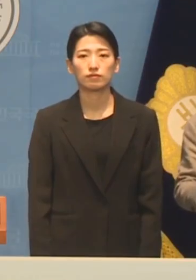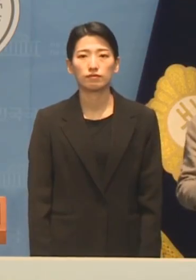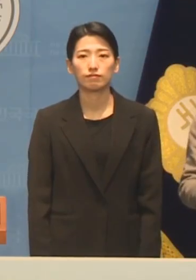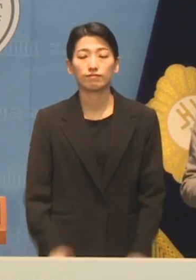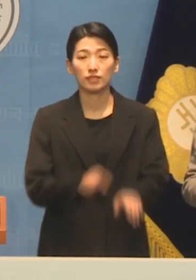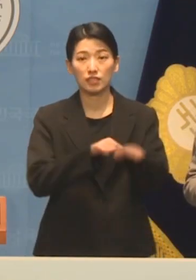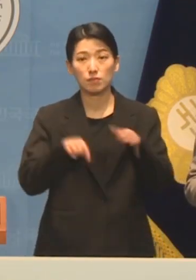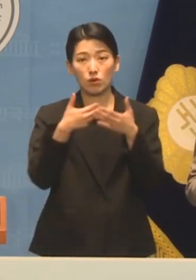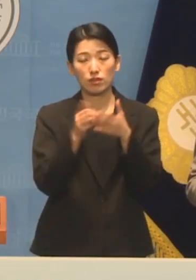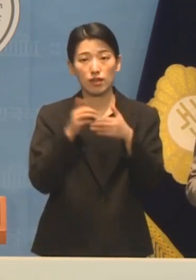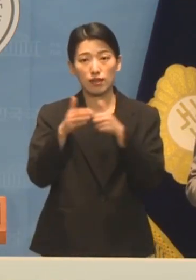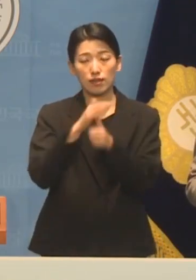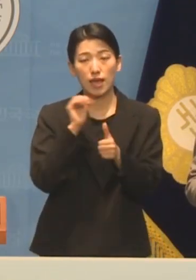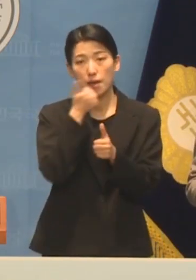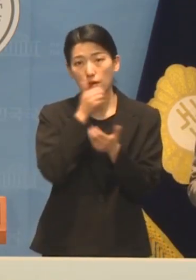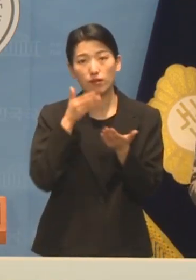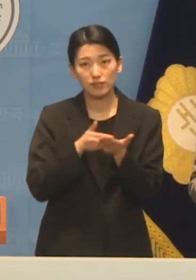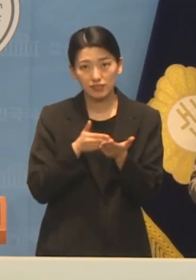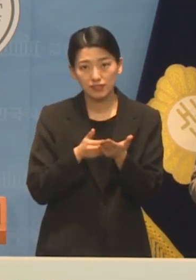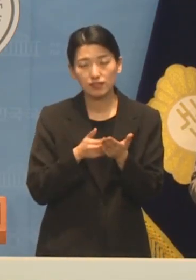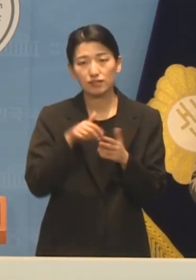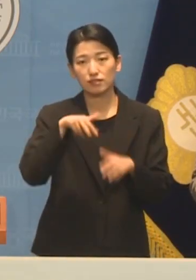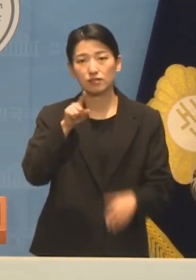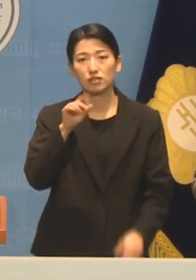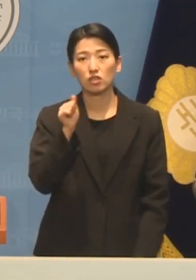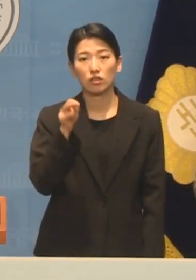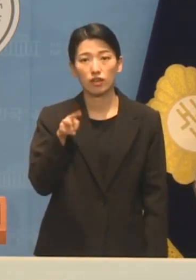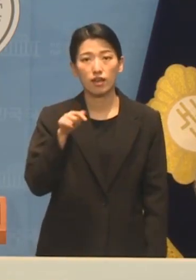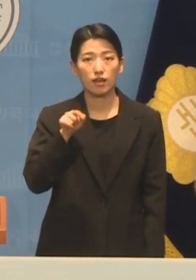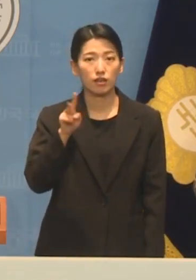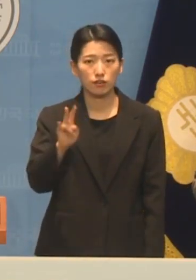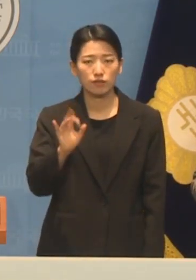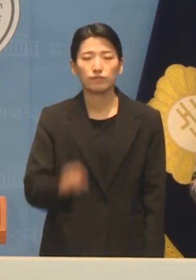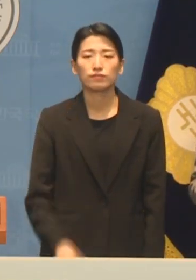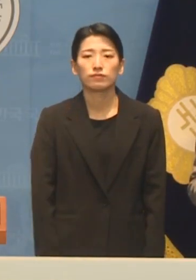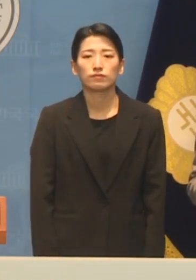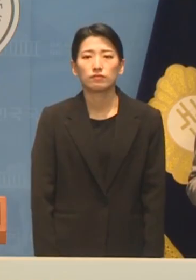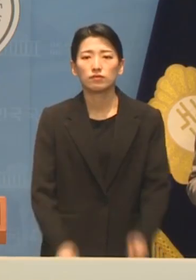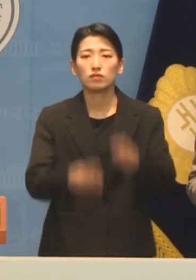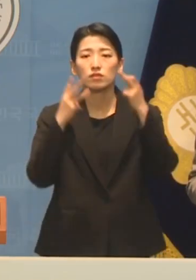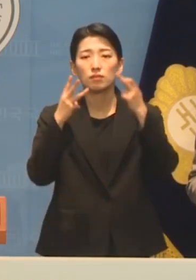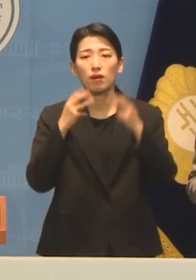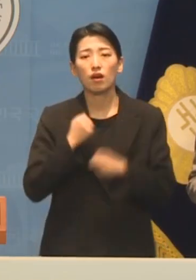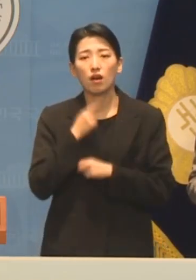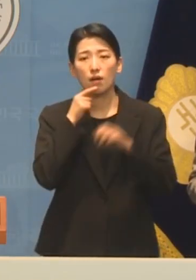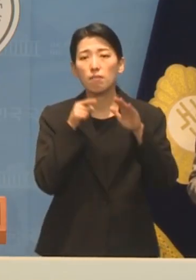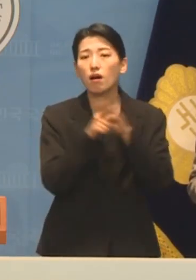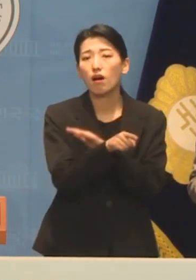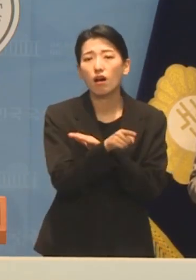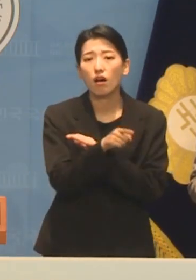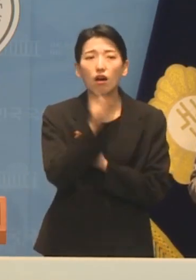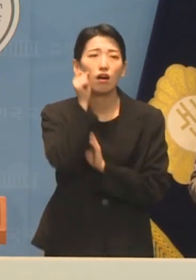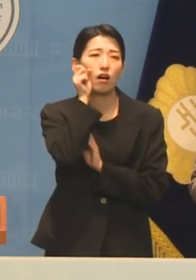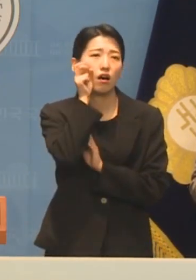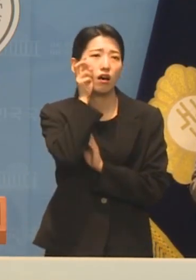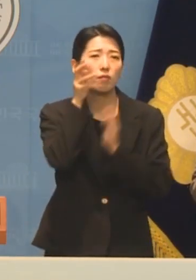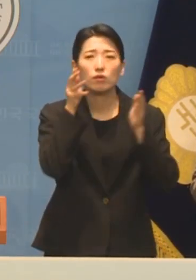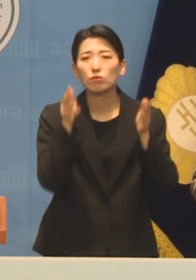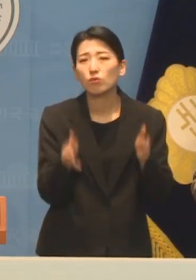진보당 원내대변인 정혜경입니다. 12.3 내란의 밤 이후 4달 동안 국민들이 깨달은